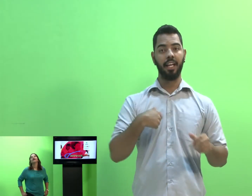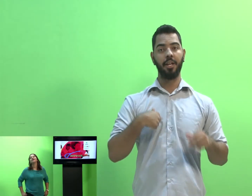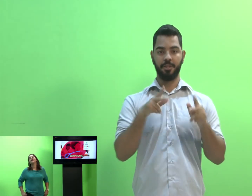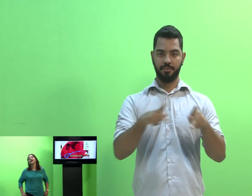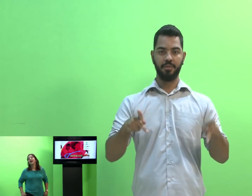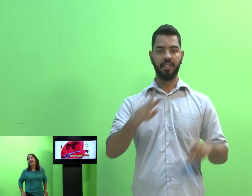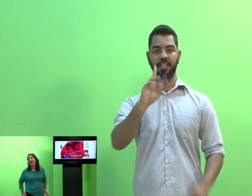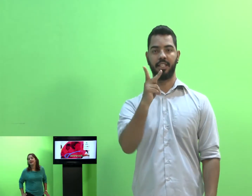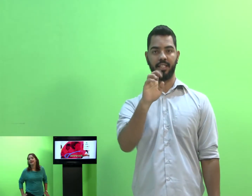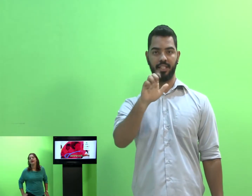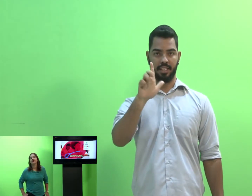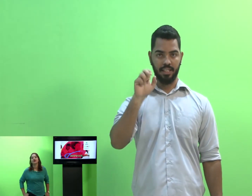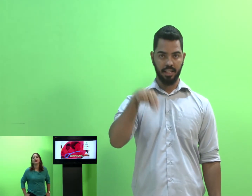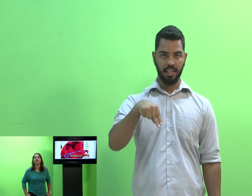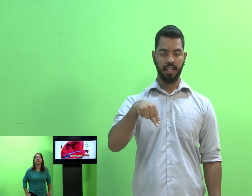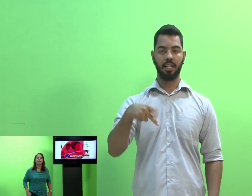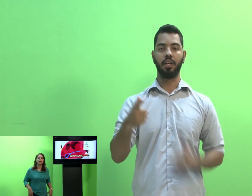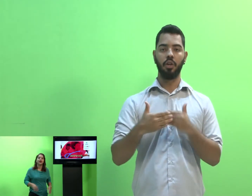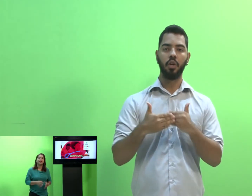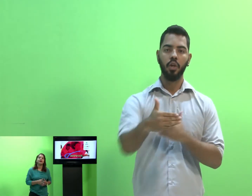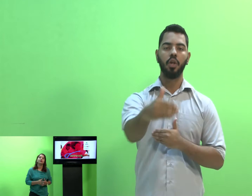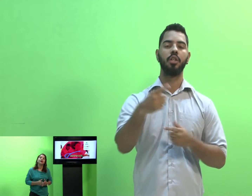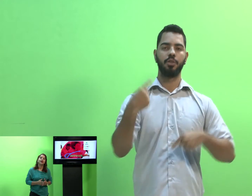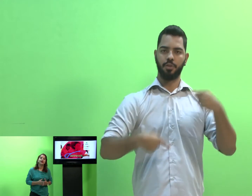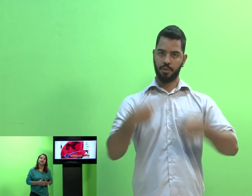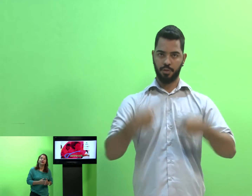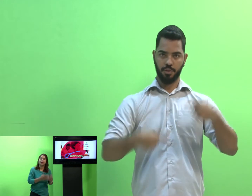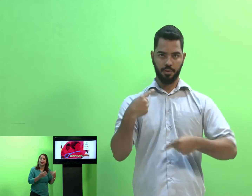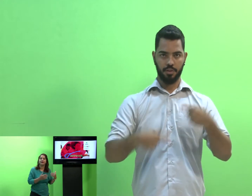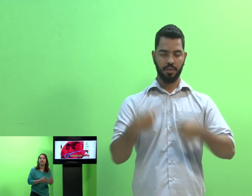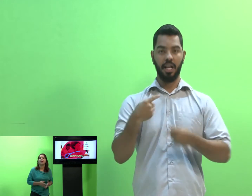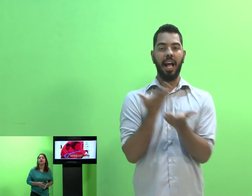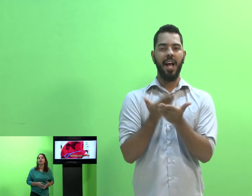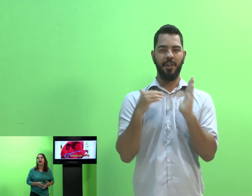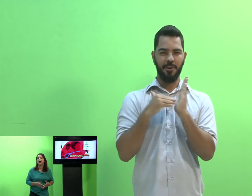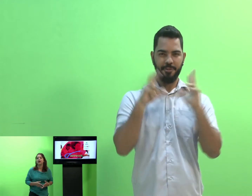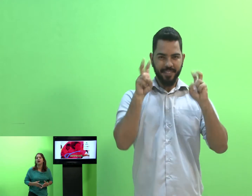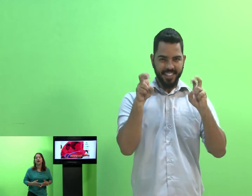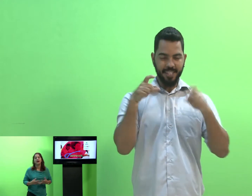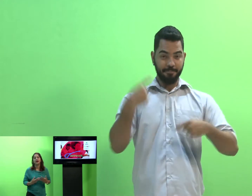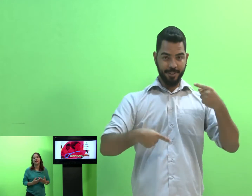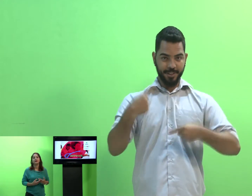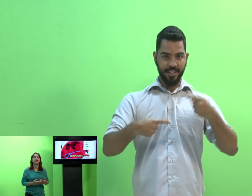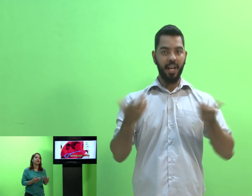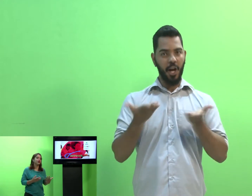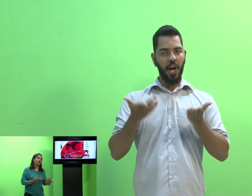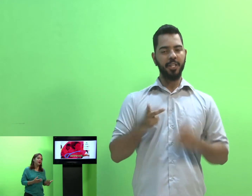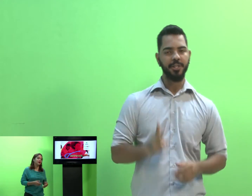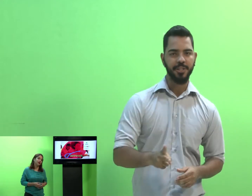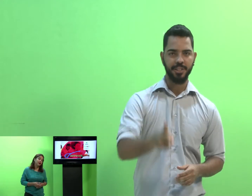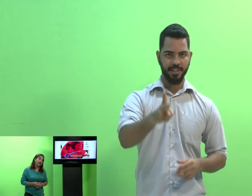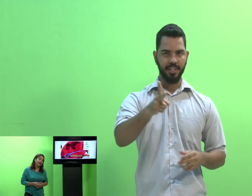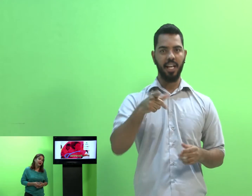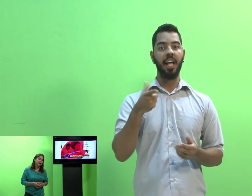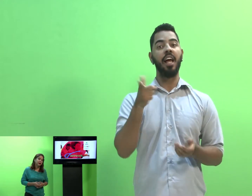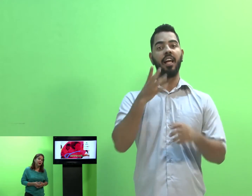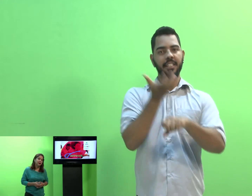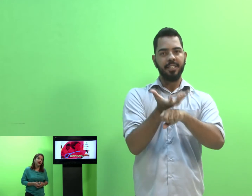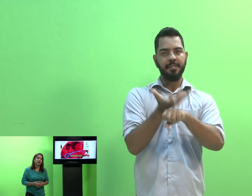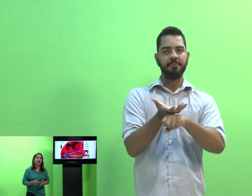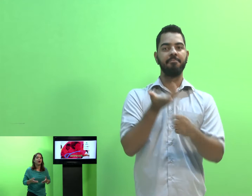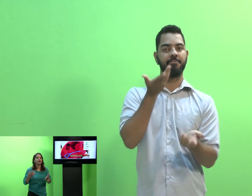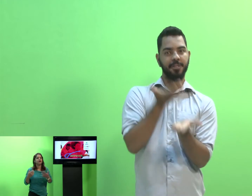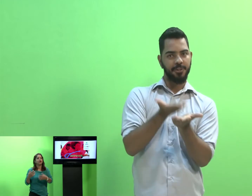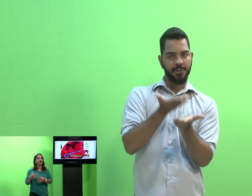pessoal! Sou a professora Ellen e hoje daremos continuidade à discussão que travamos na última aula da disciplina de Introdução aos Estudos da